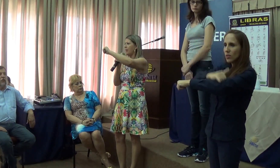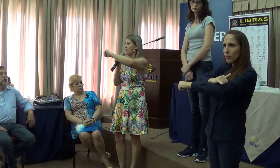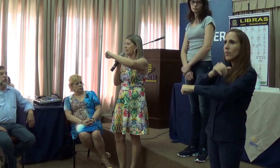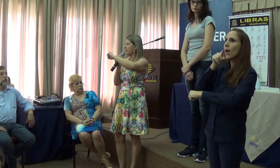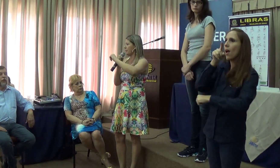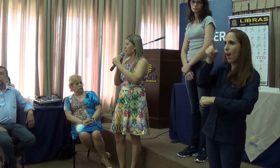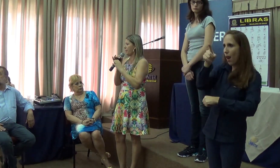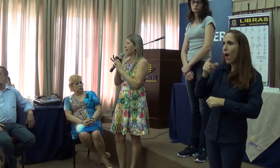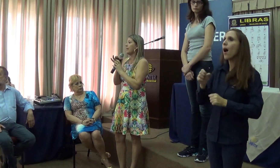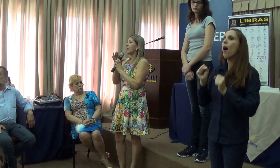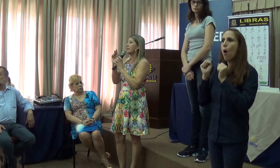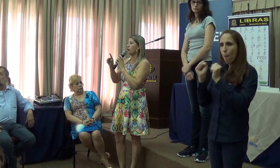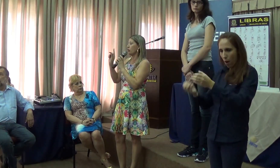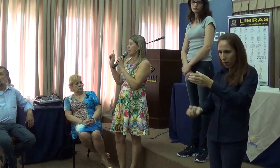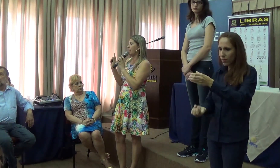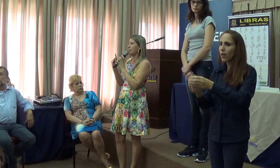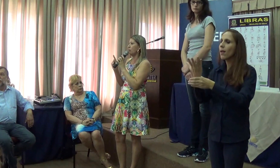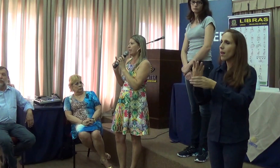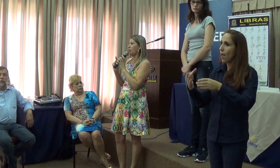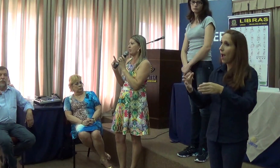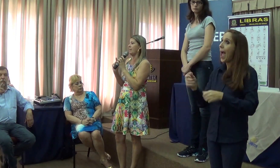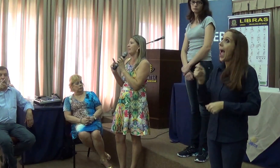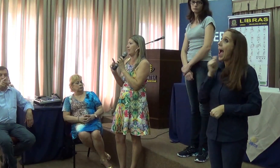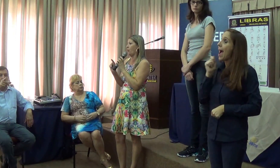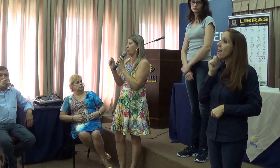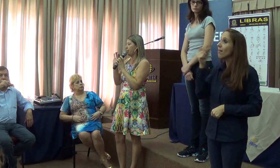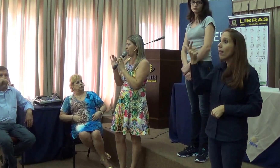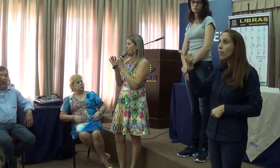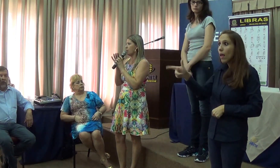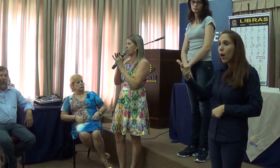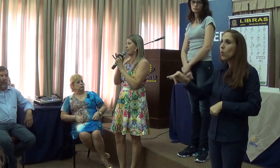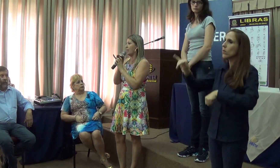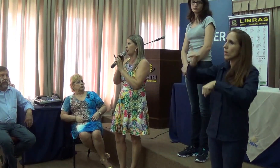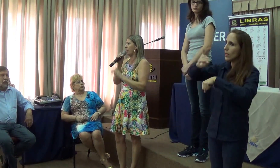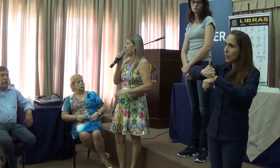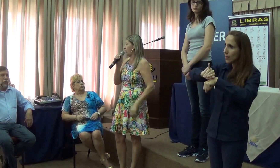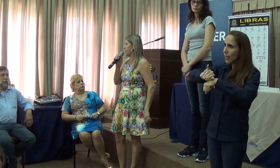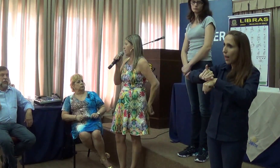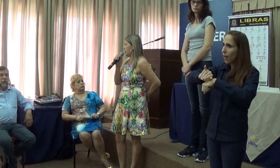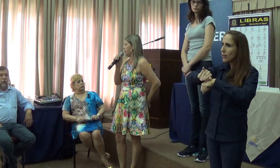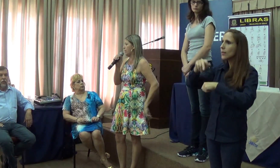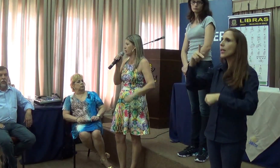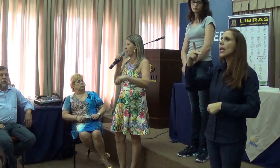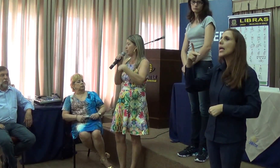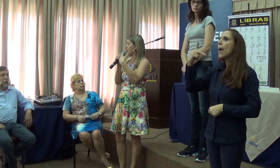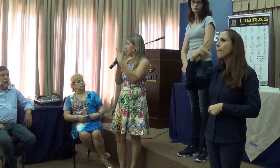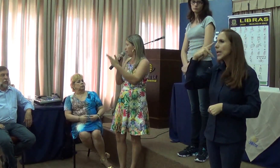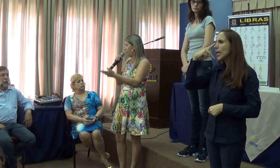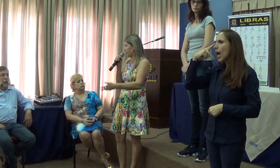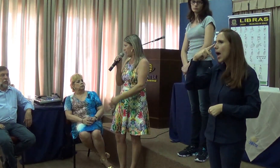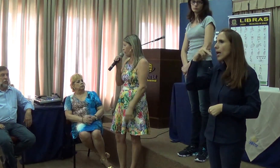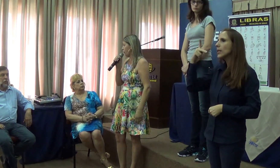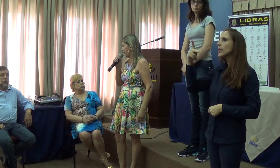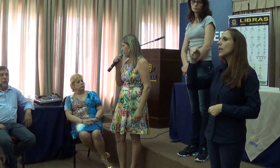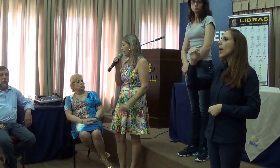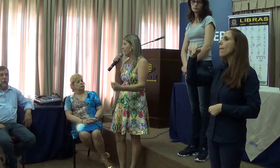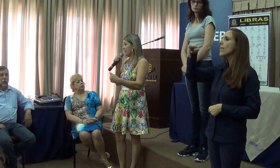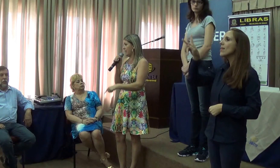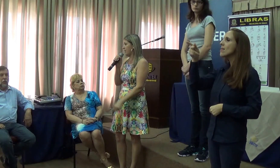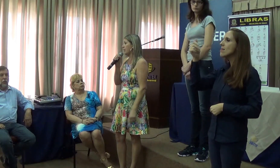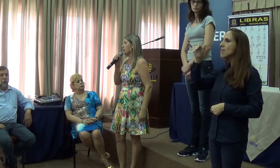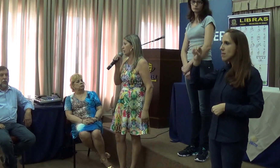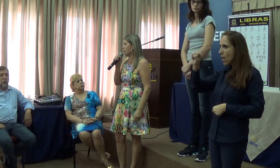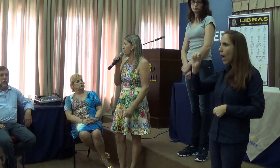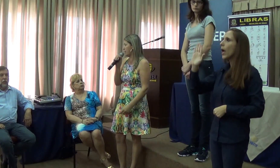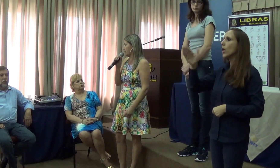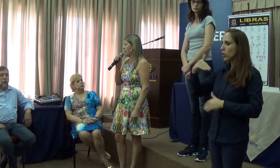Pinhais tem... São José ainda não tem uma central. Pinhais, eu sei que eles já têm um atendimento, também já estão em fase de desenvolvimento